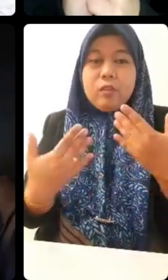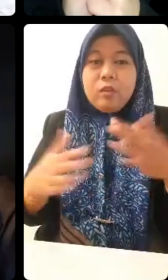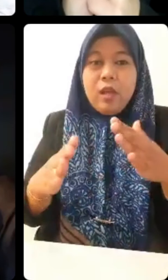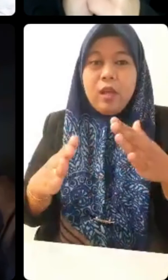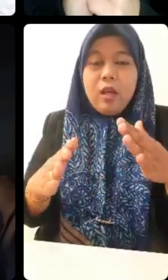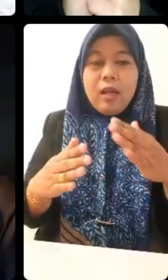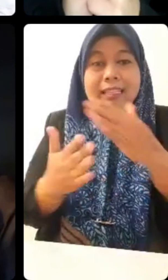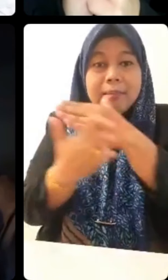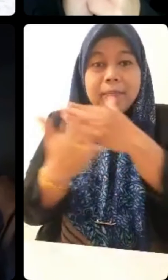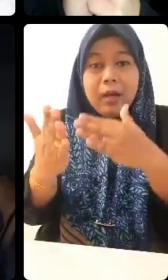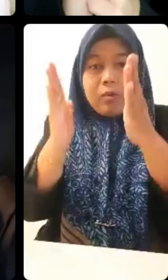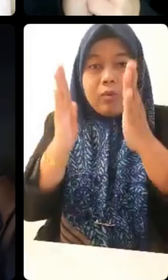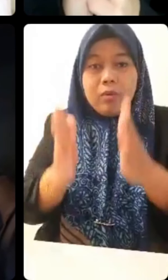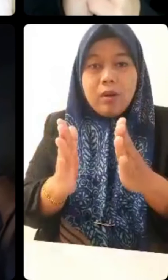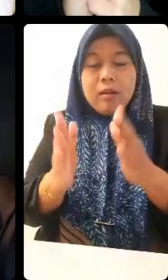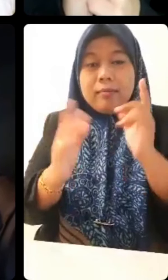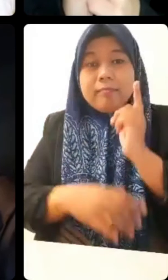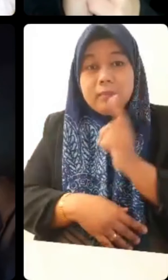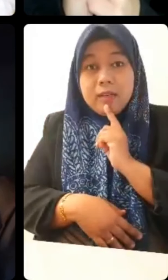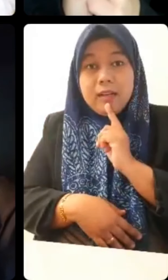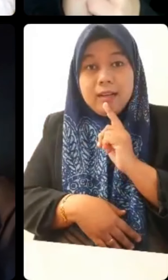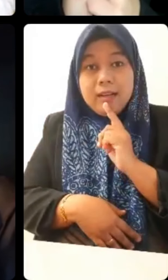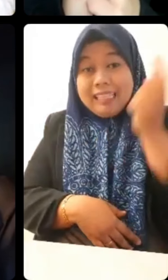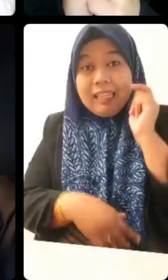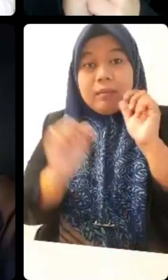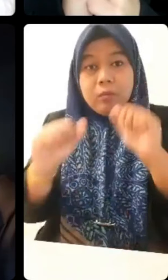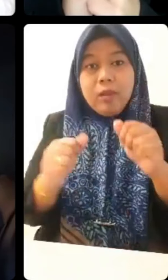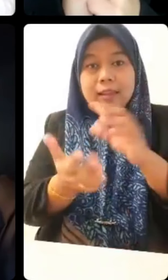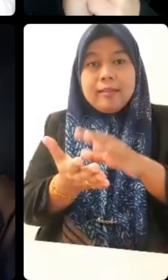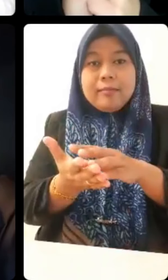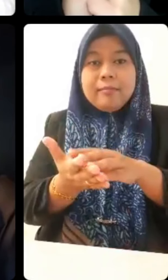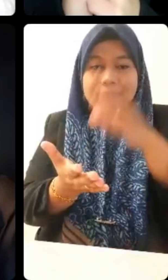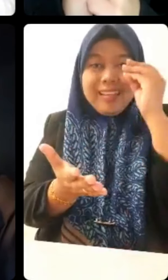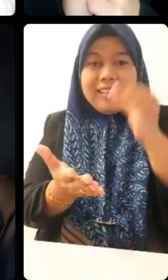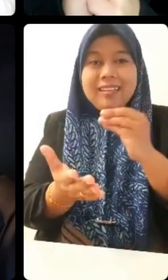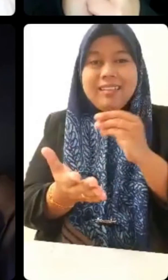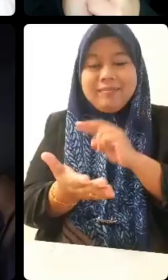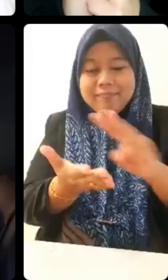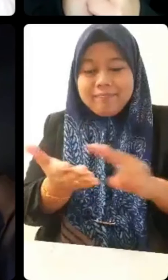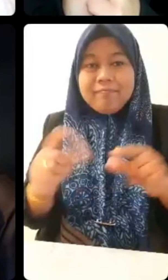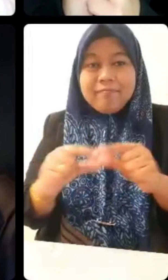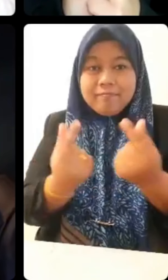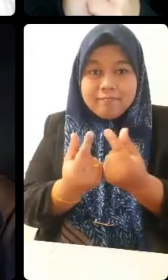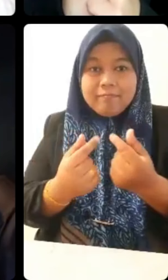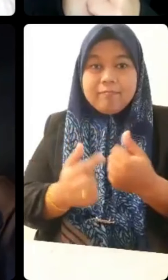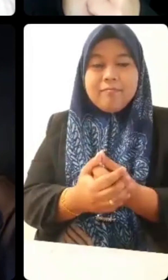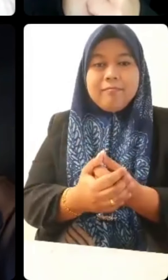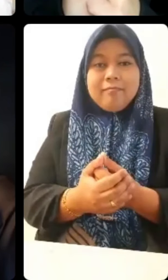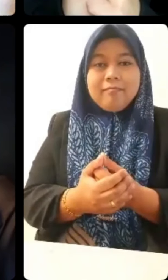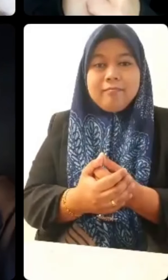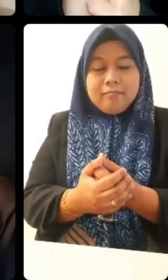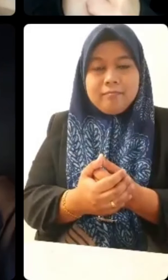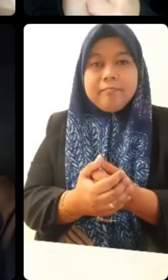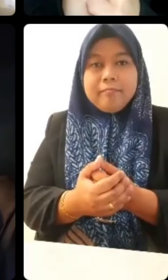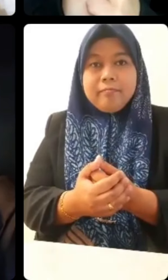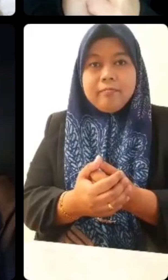TikTok. Kalau siapa yang follow TikTok saya, akan follow, akan setiap hari Isnin,